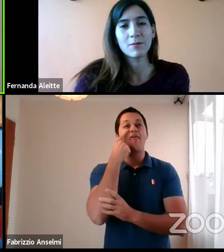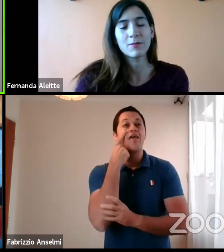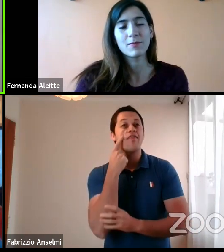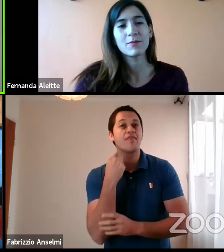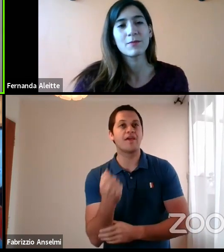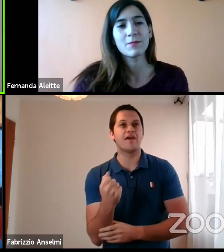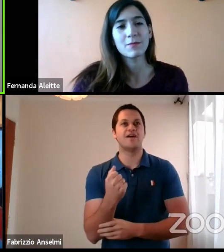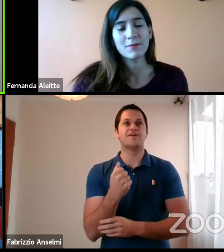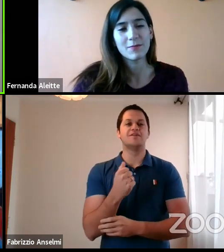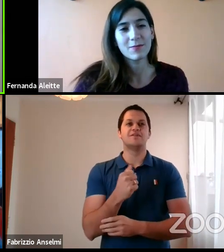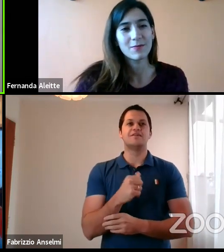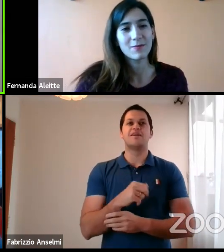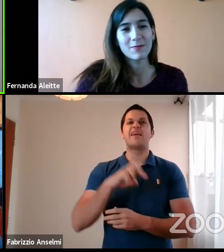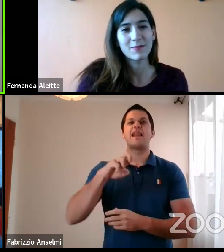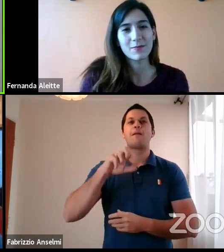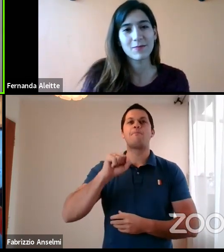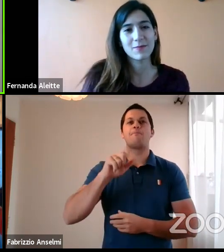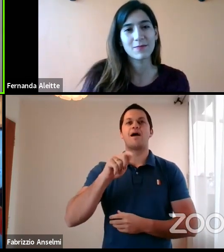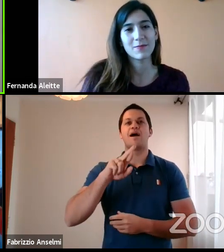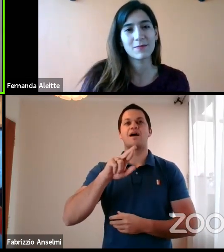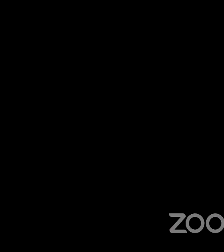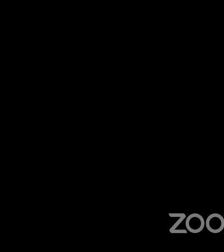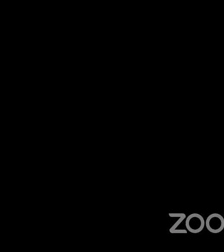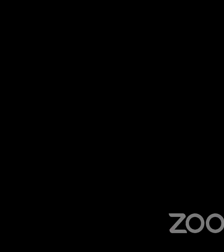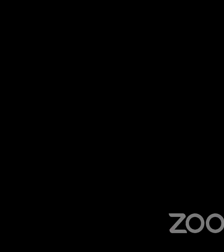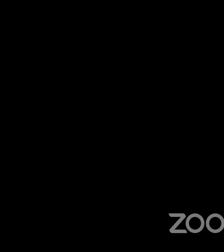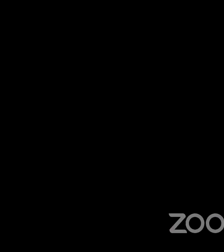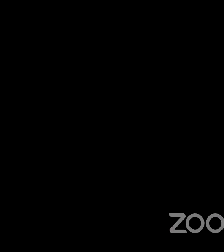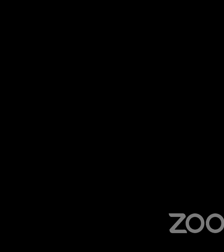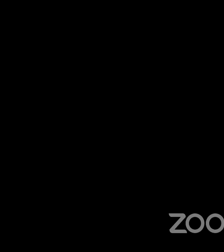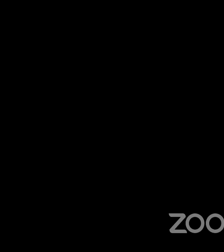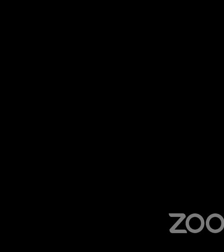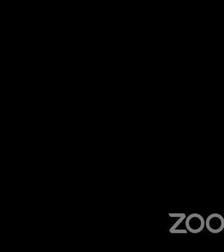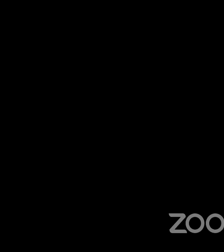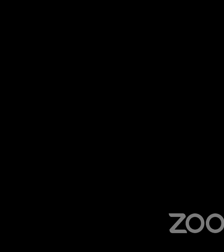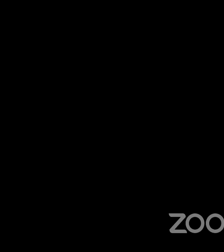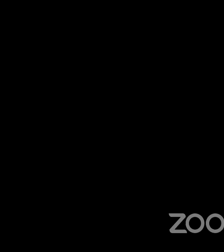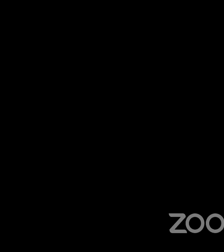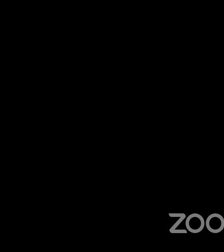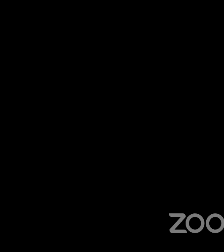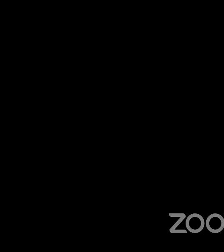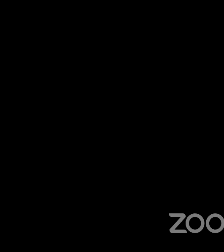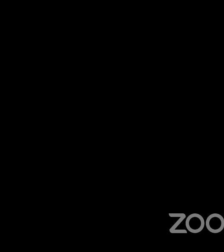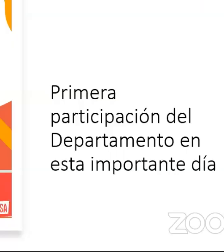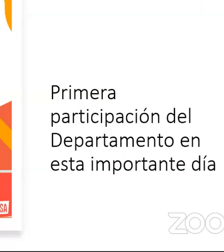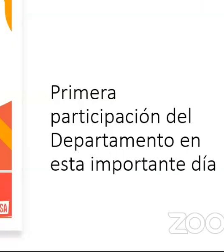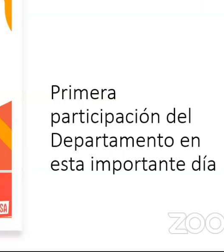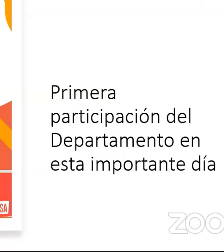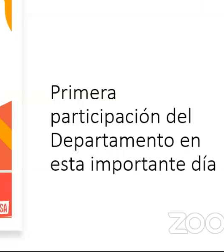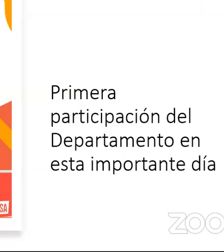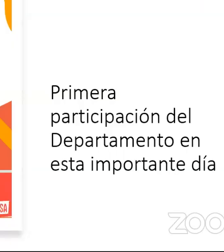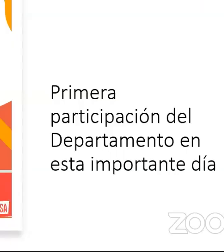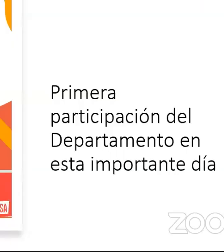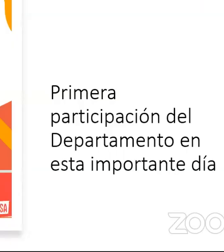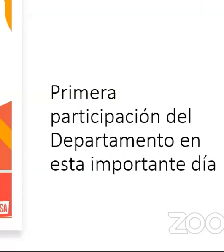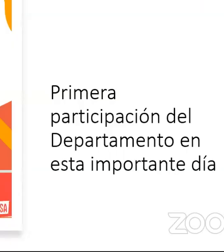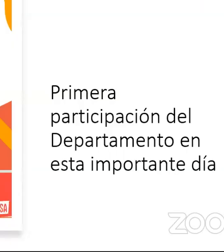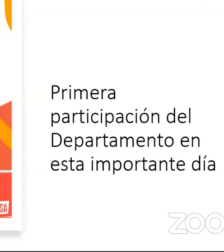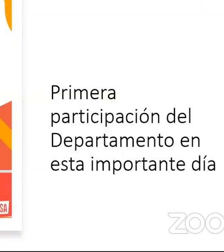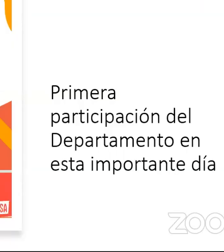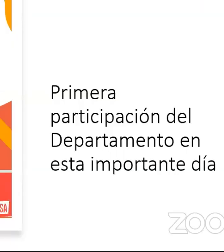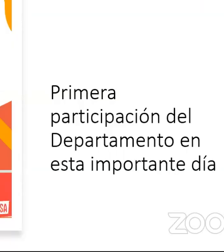tenemos una breve, breve, breve introducción sobre esto, ¿ya? Voy a compartir la pantalla para que puedan ir